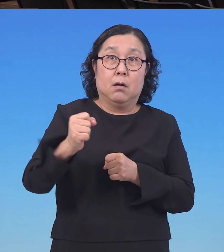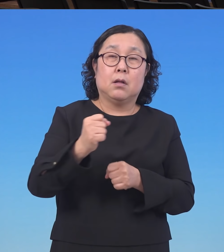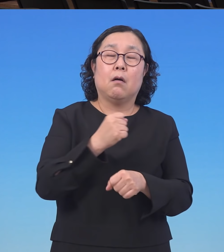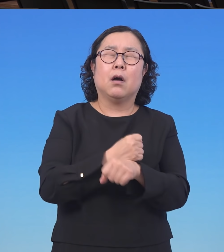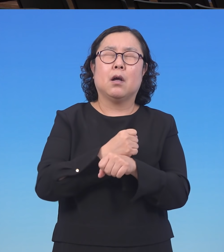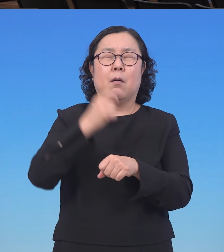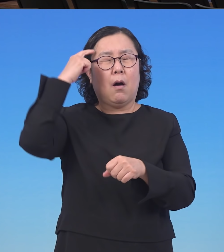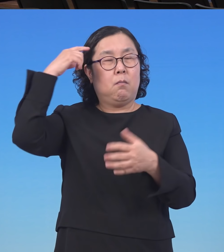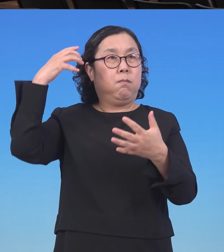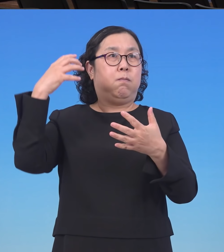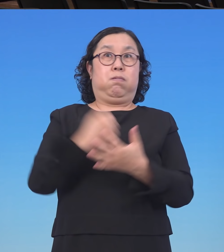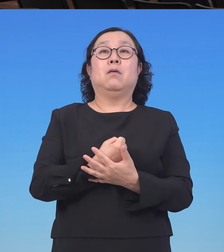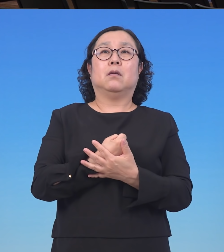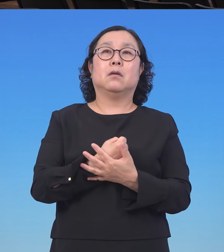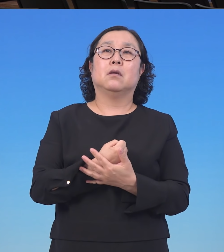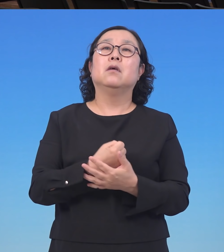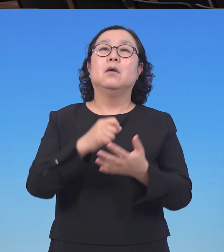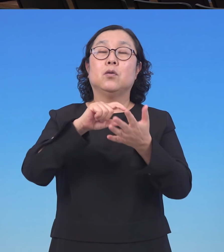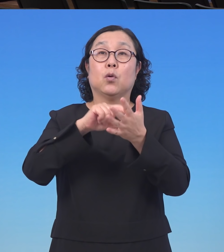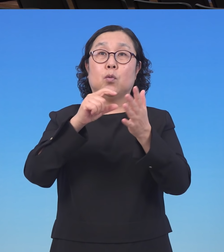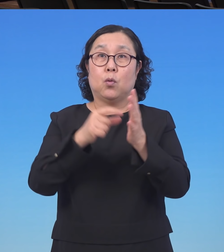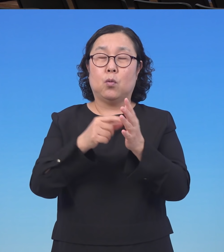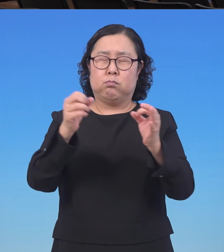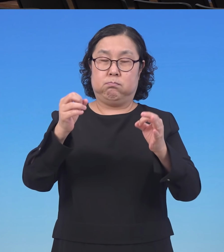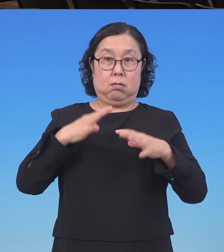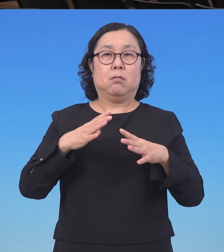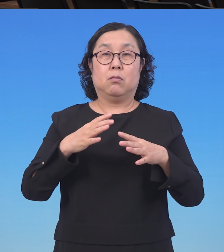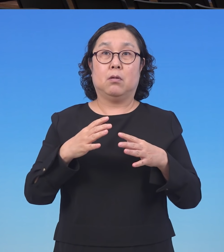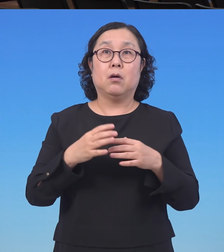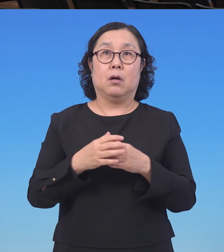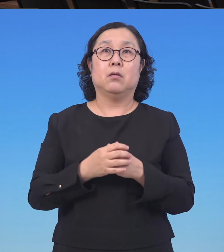모를 정도로 충격을 받은 상태를